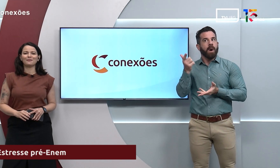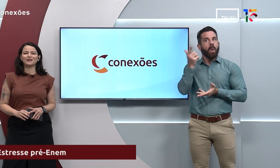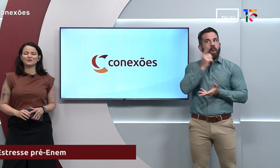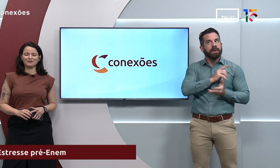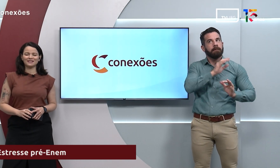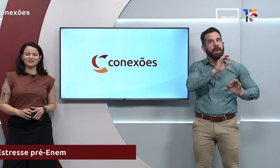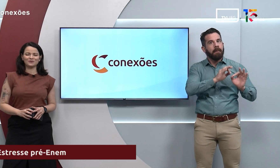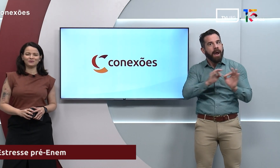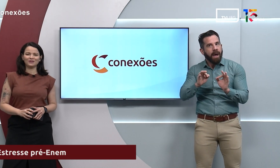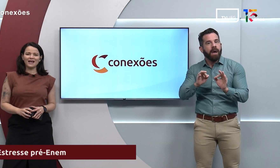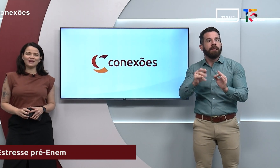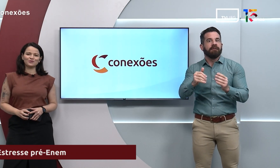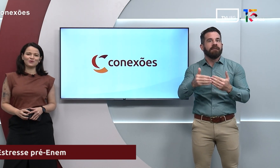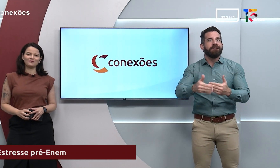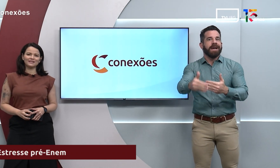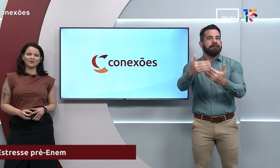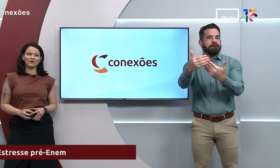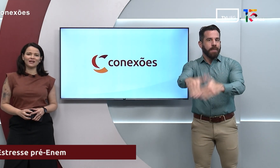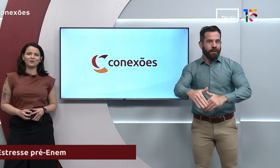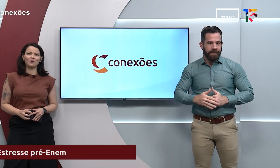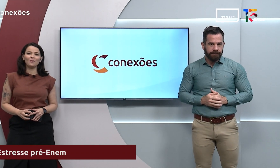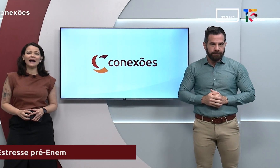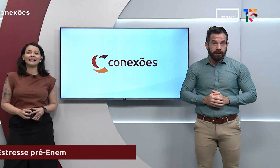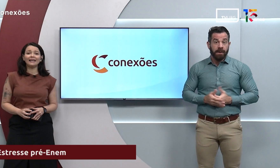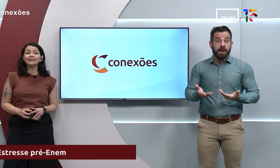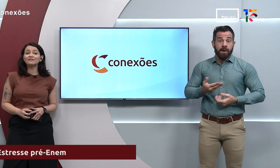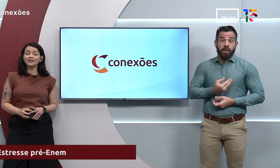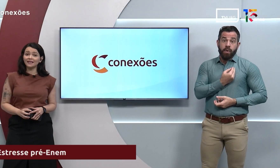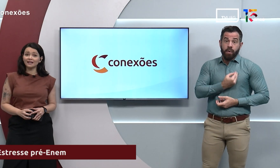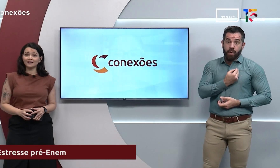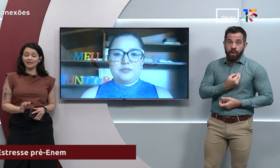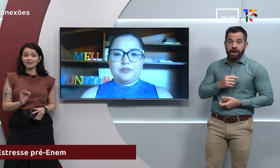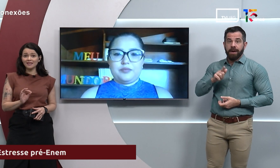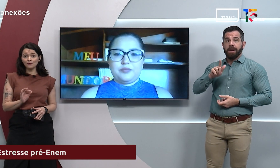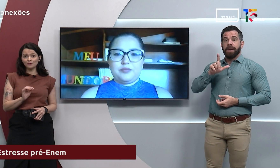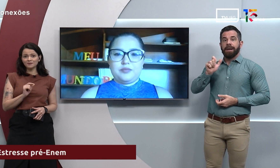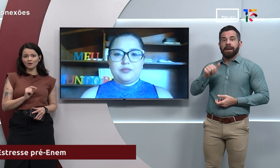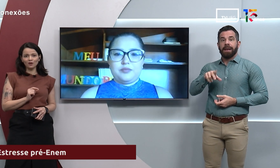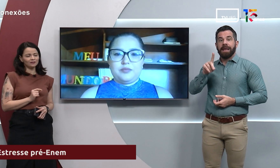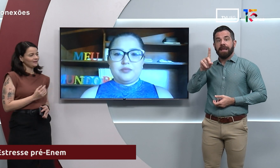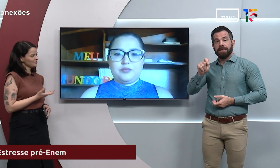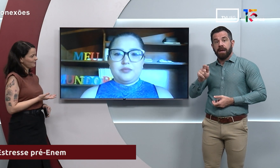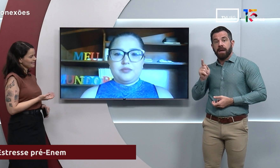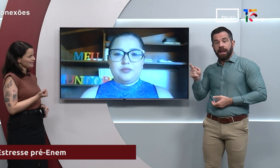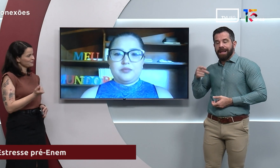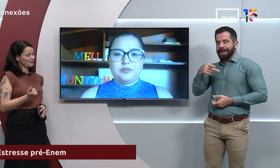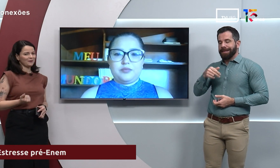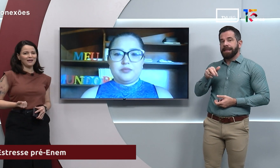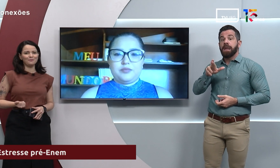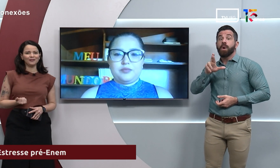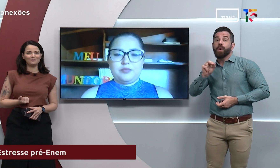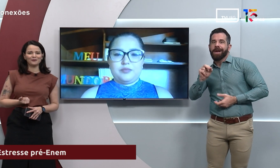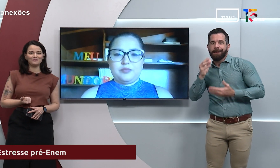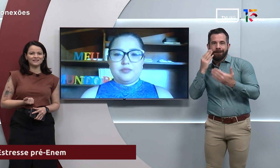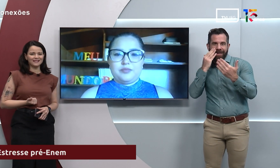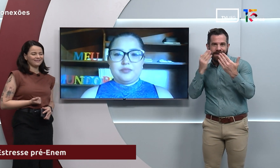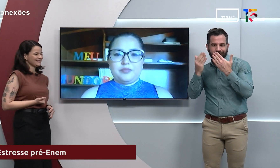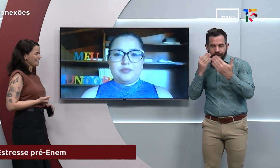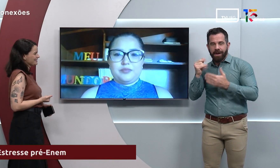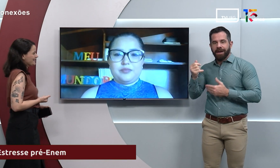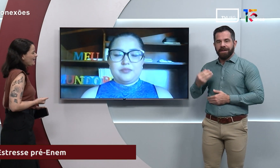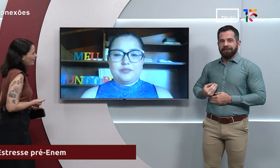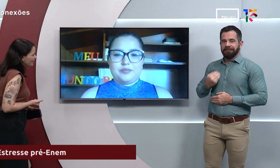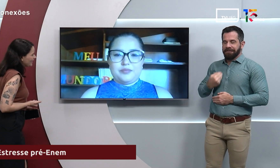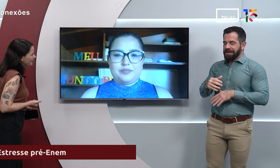Para falar mais sobre esse assunto, a gente conversa agora com a Glenda Ferreira, que é neuropsicóloga e já aparece aqui de forma remota para conversar